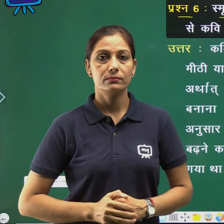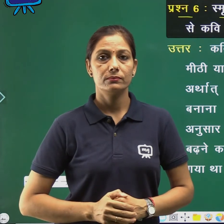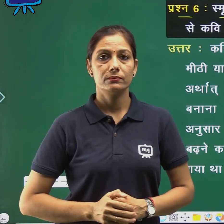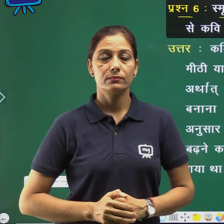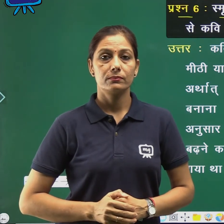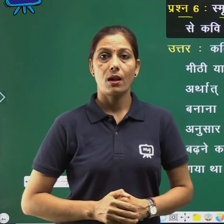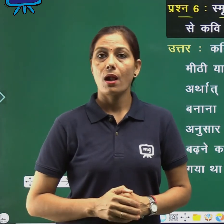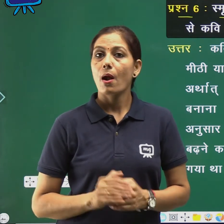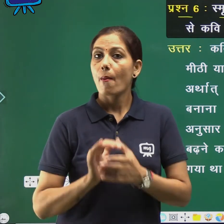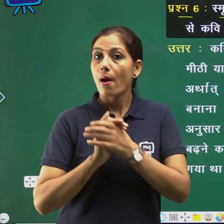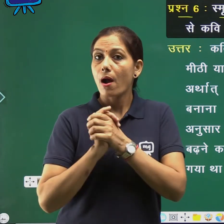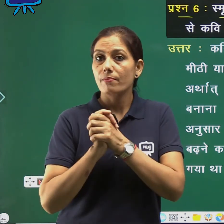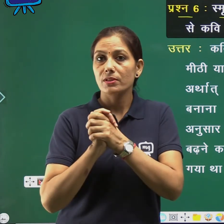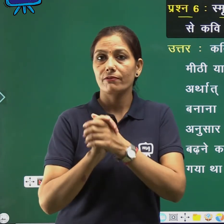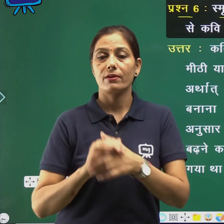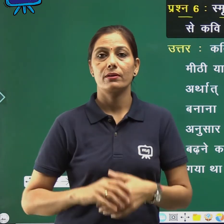पाथेय